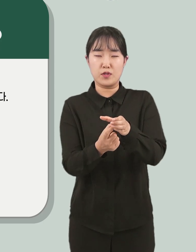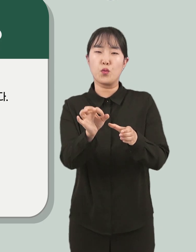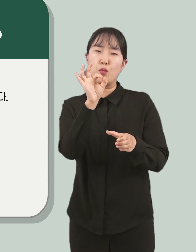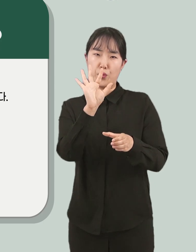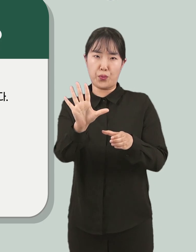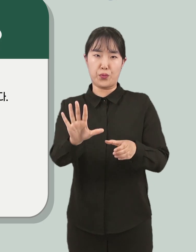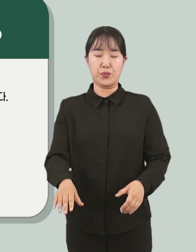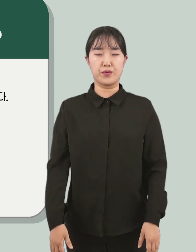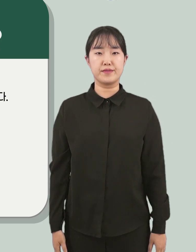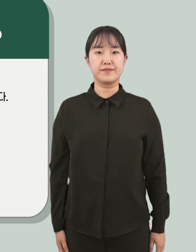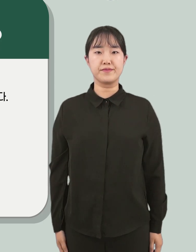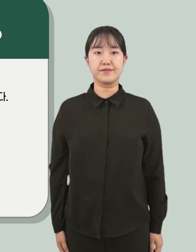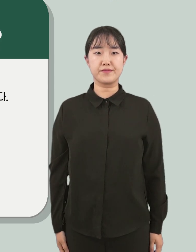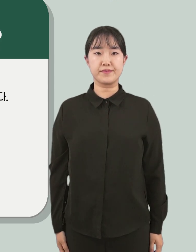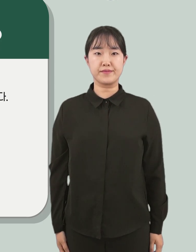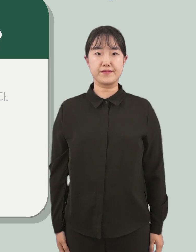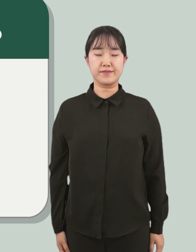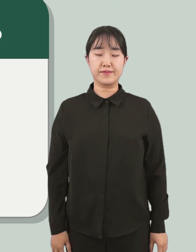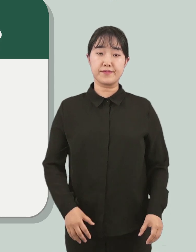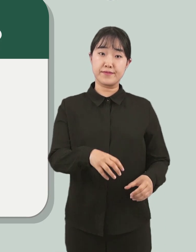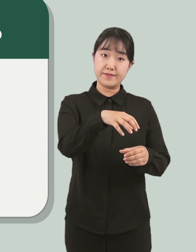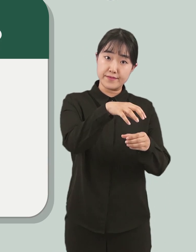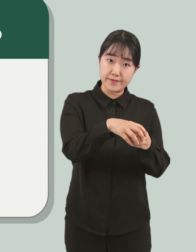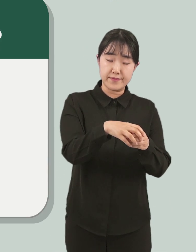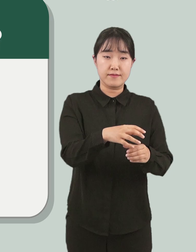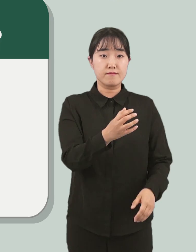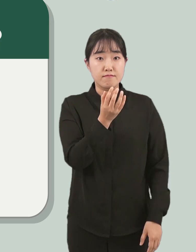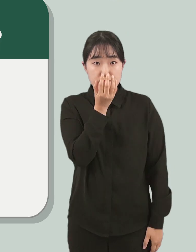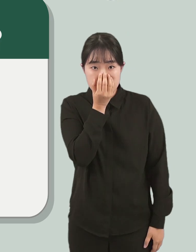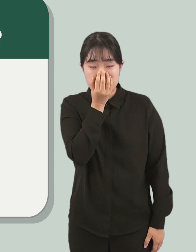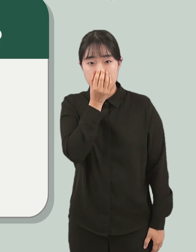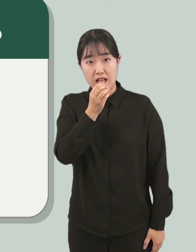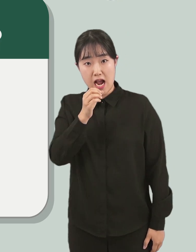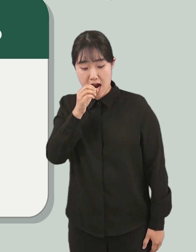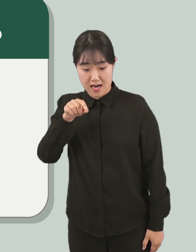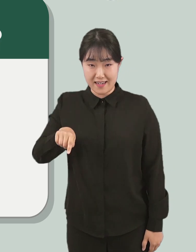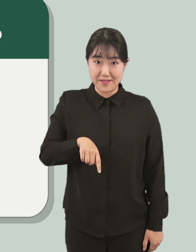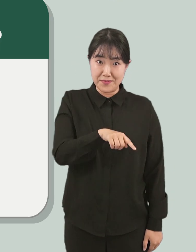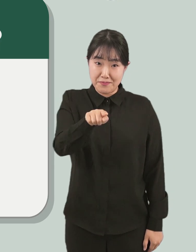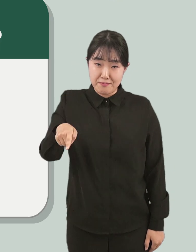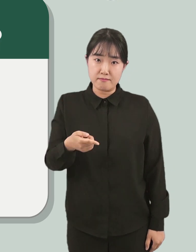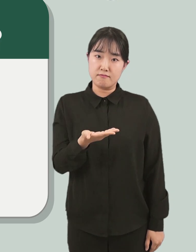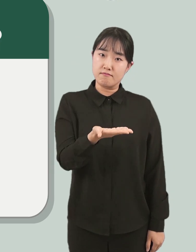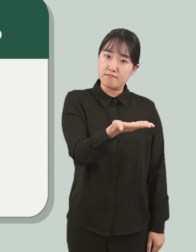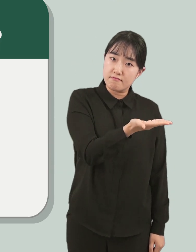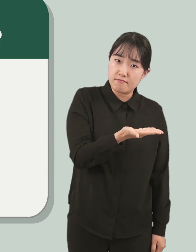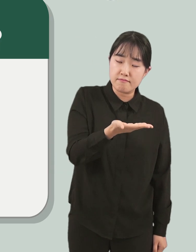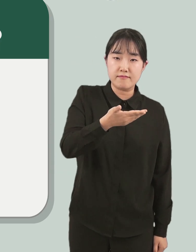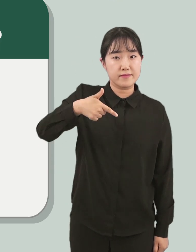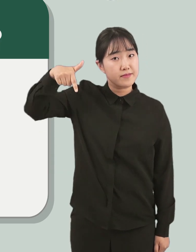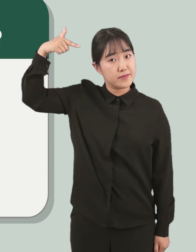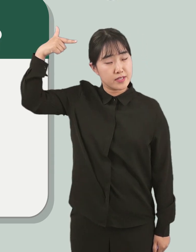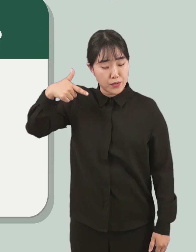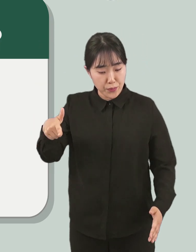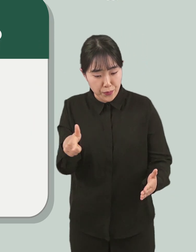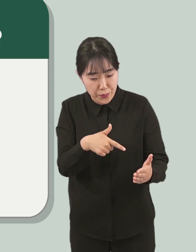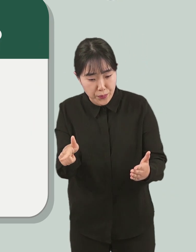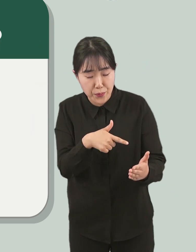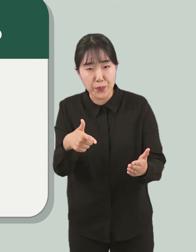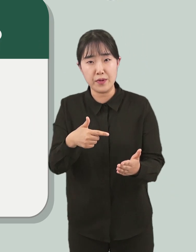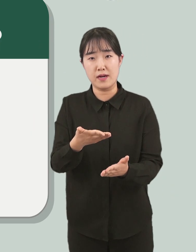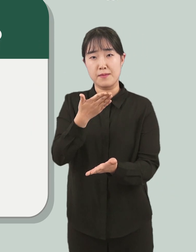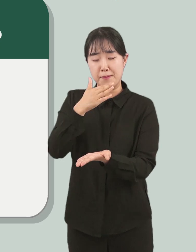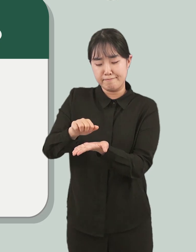세척이나 소독이 불가능합니다. 부품은 전자레인지, 헤어드라이어,